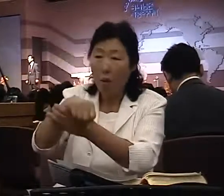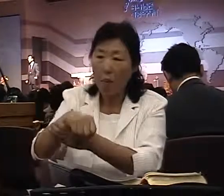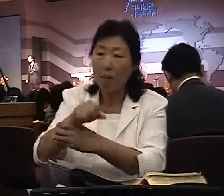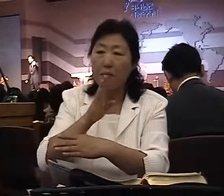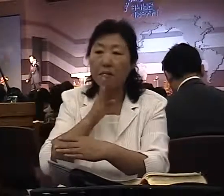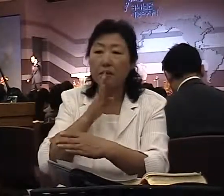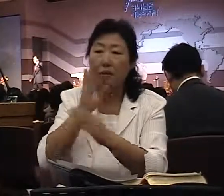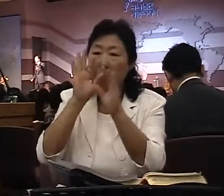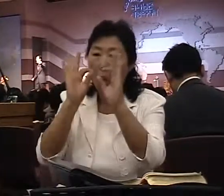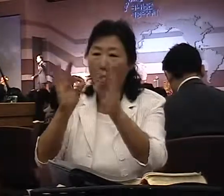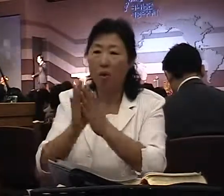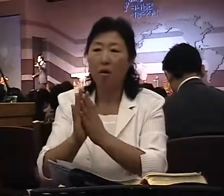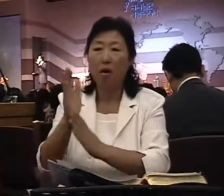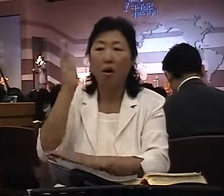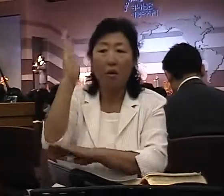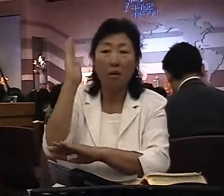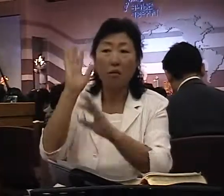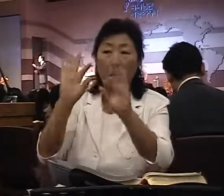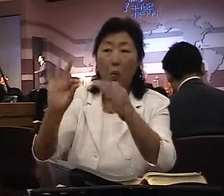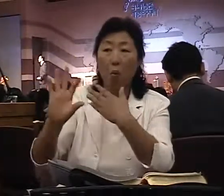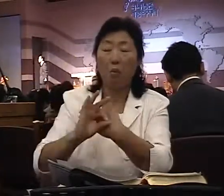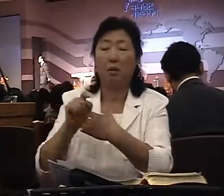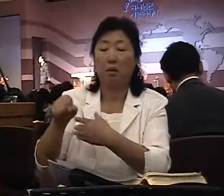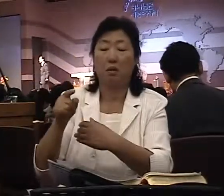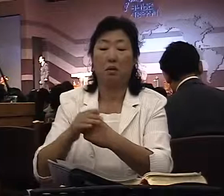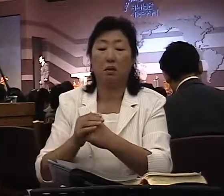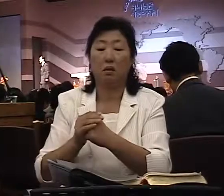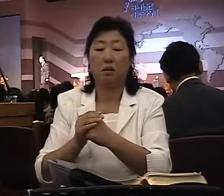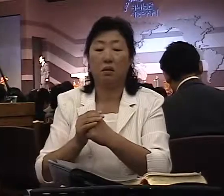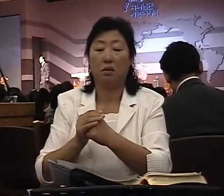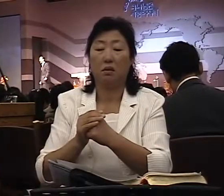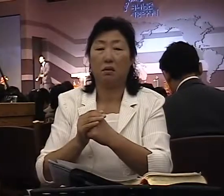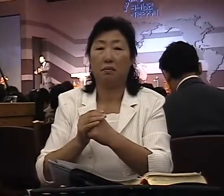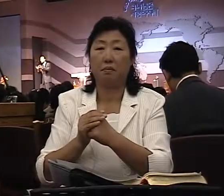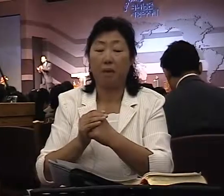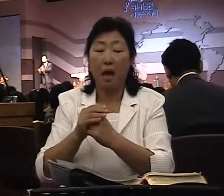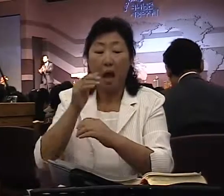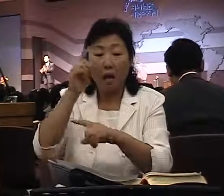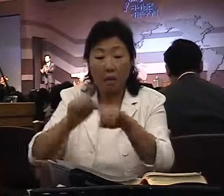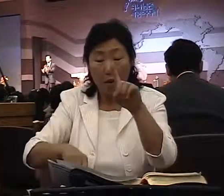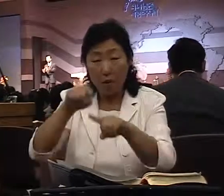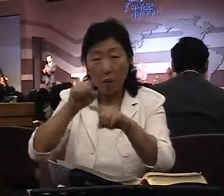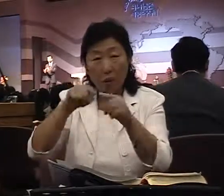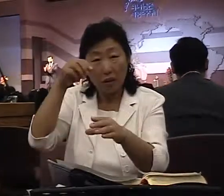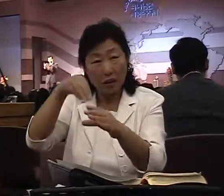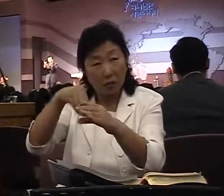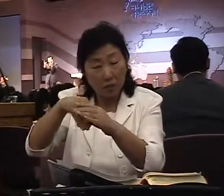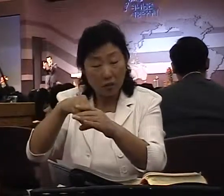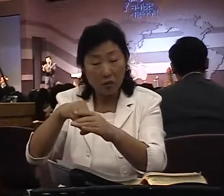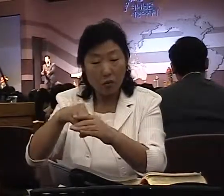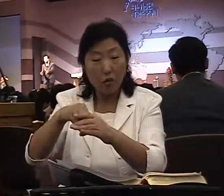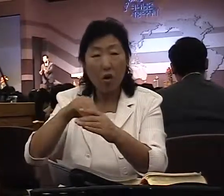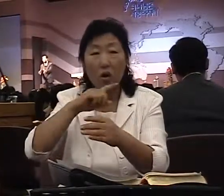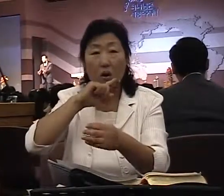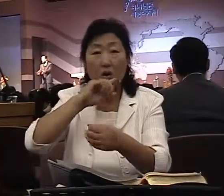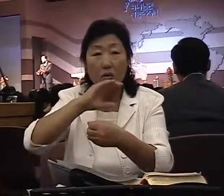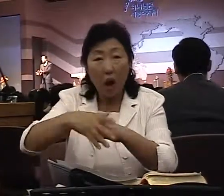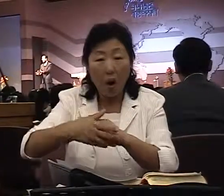그 말씀을 보면은 이것을 금할 법이 없다고 합니다. 나무가 심겨지고 사과나무가 심겨졌는데